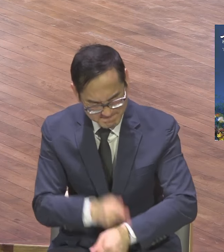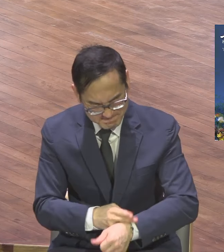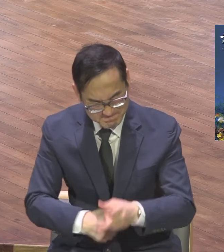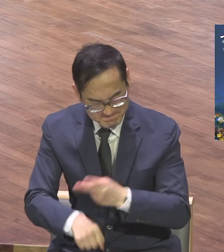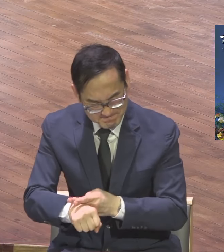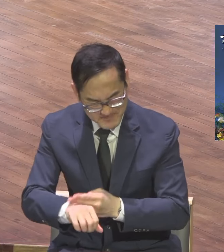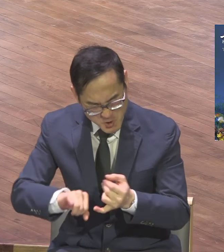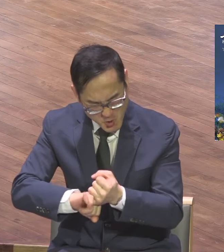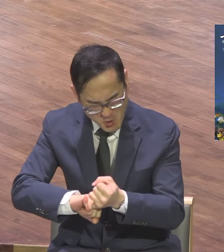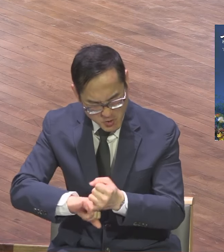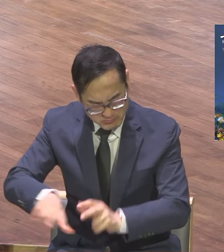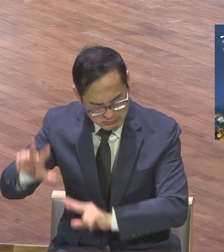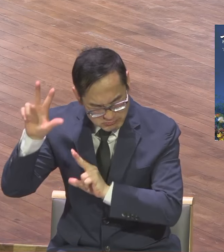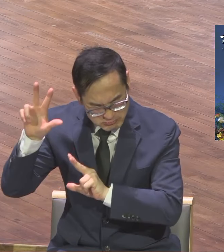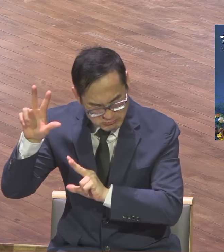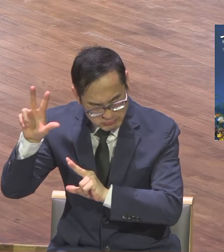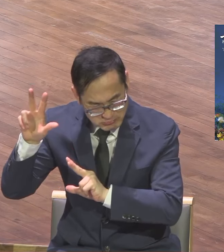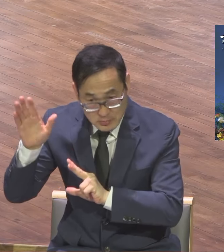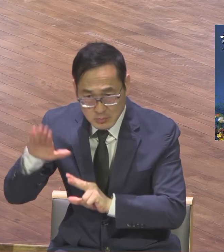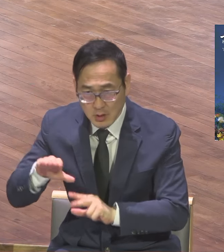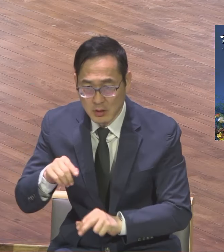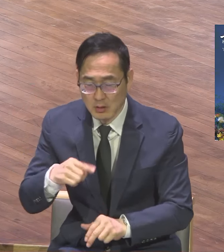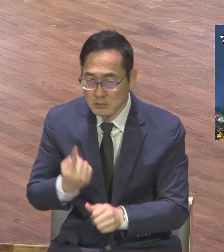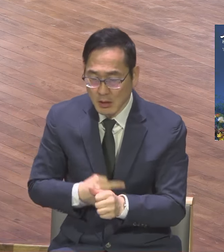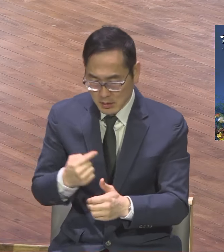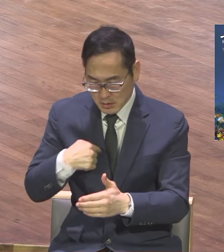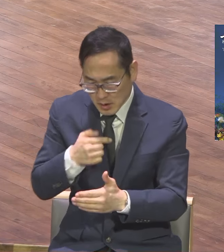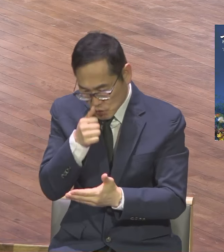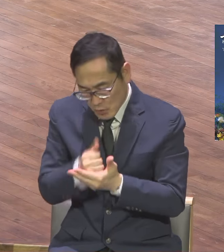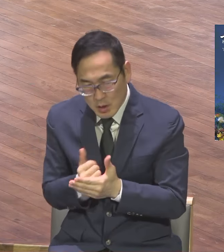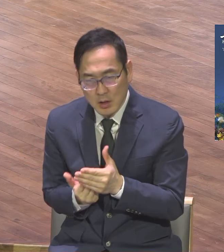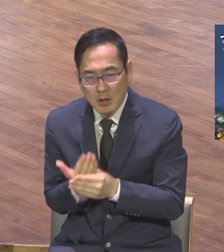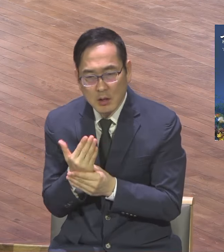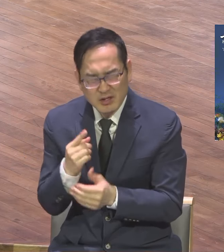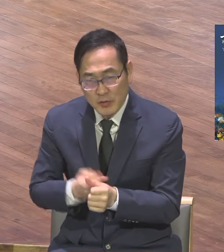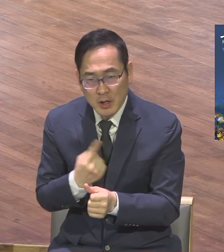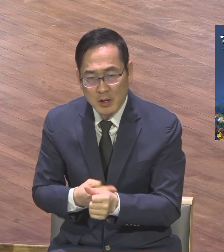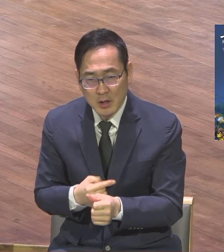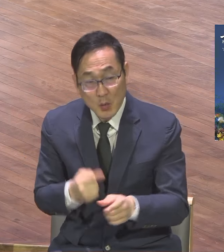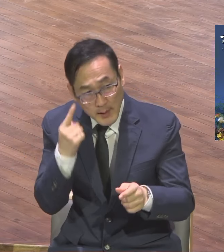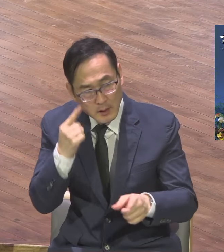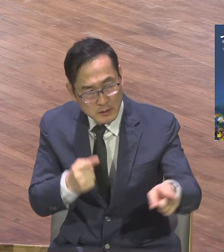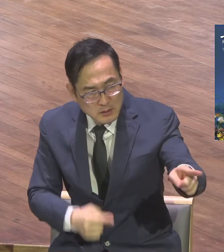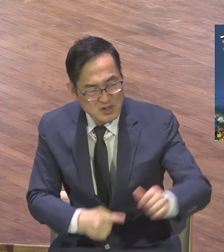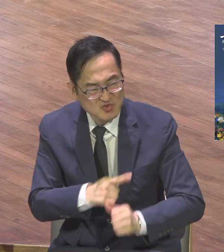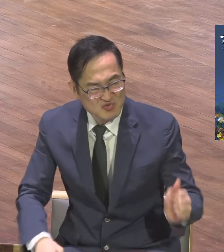저 인간 저거 죽이고 싶어. 이미 살인하였느니라.